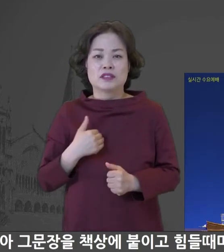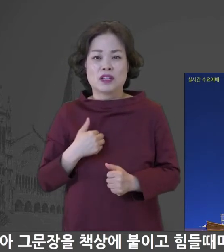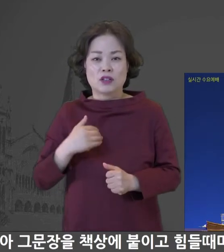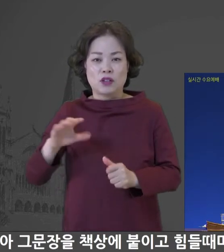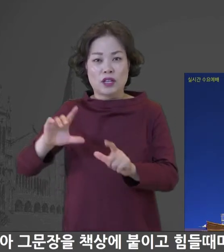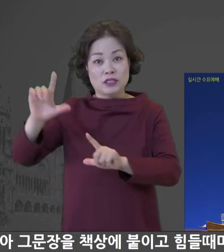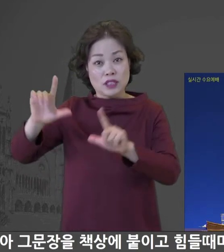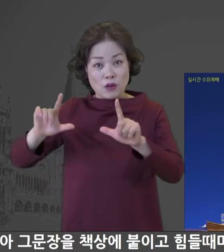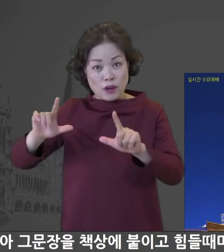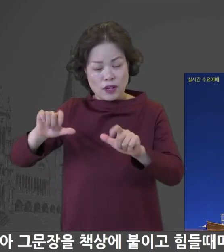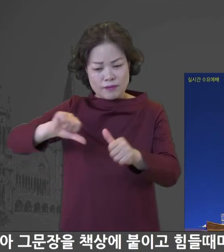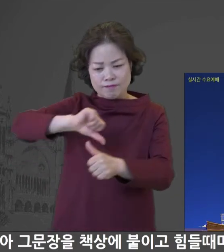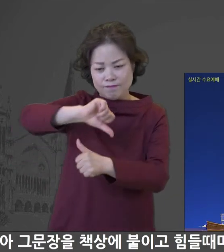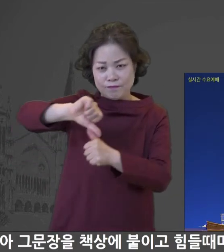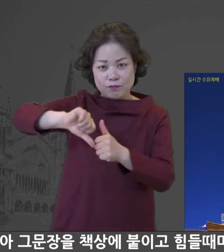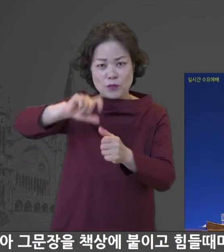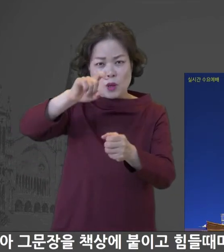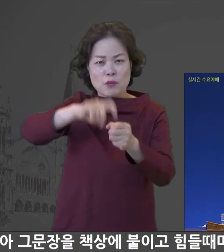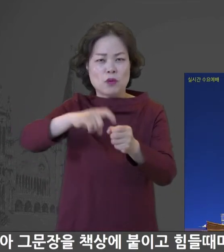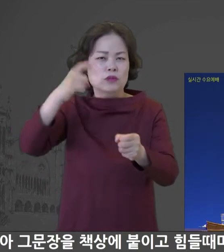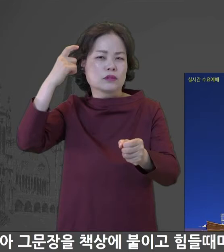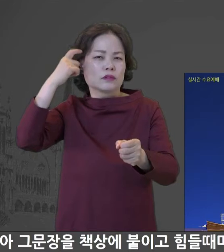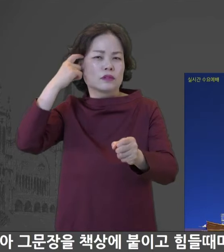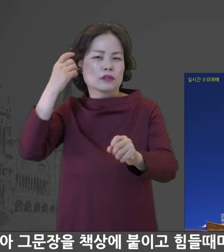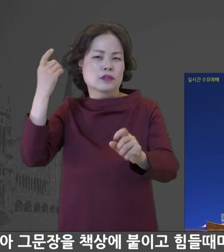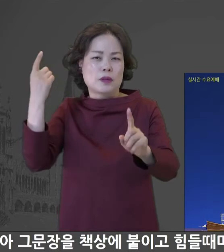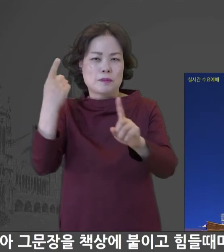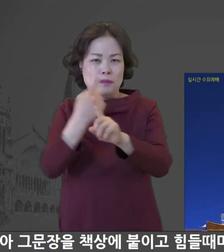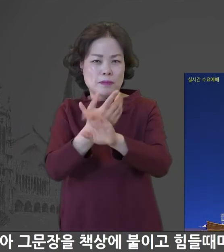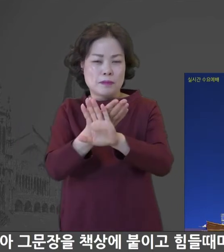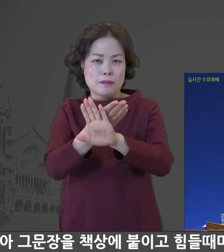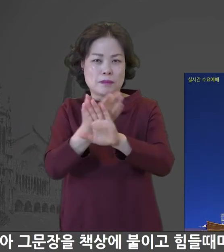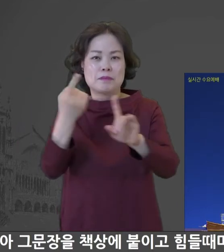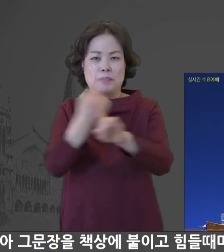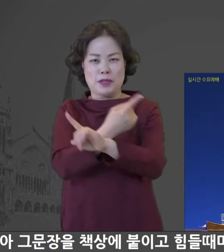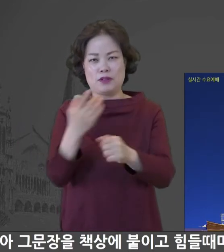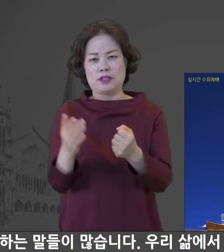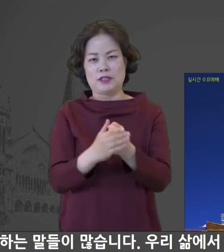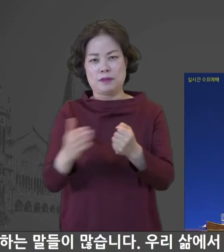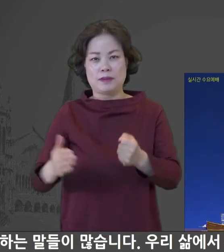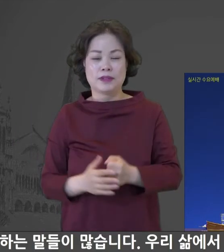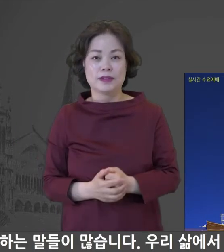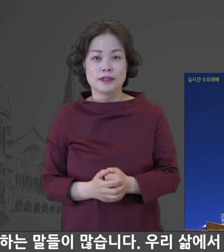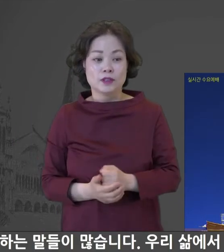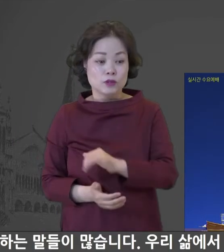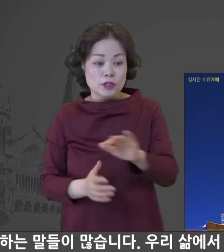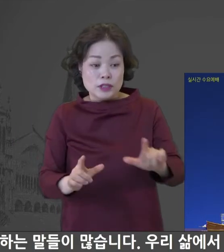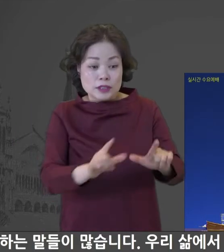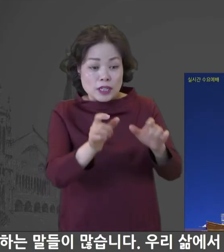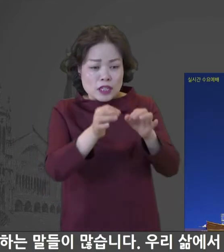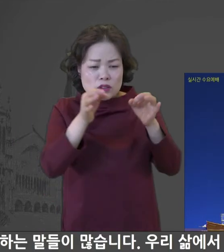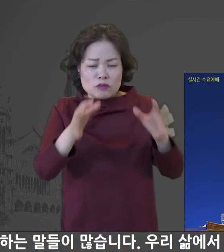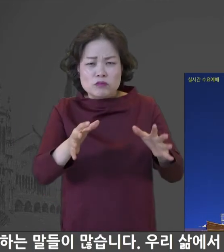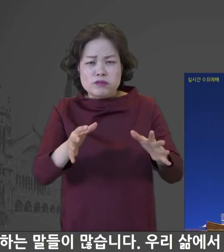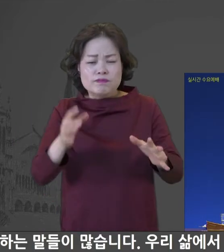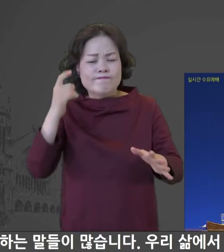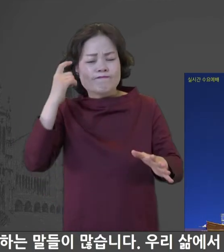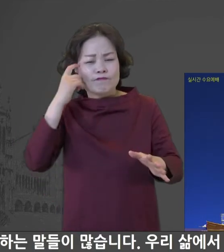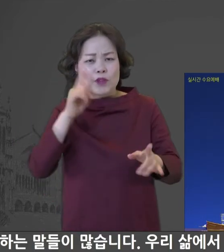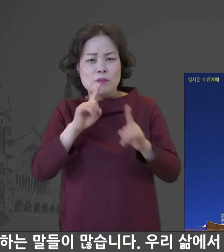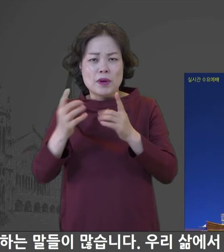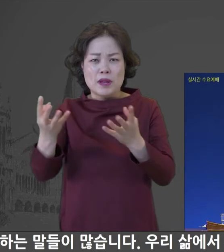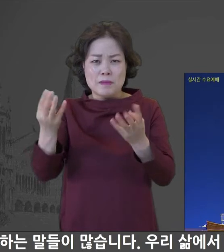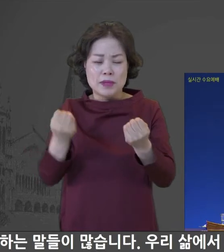상황이 바뀌었고 저의 목적의식이 바뀌었기 때문에 그렇습니다. 우리가 살아가면서 우리를 움직이게 하는 말들은